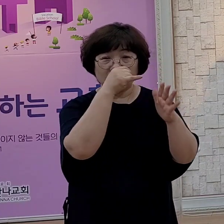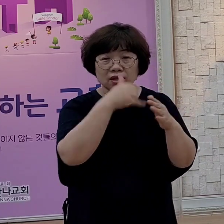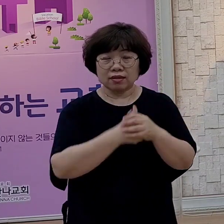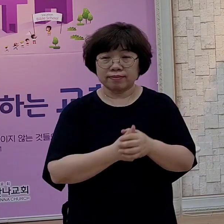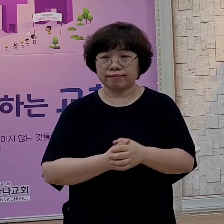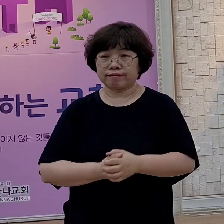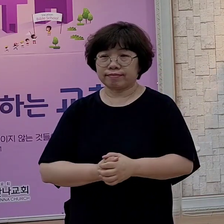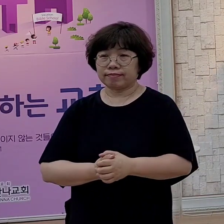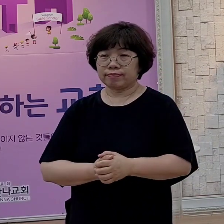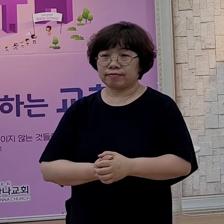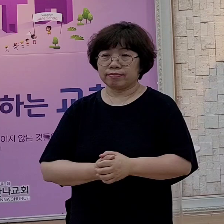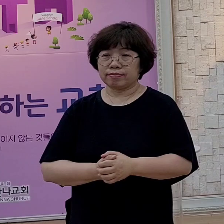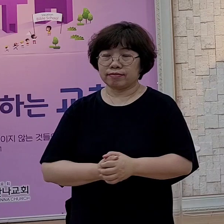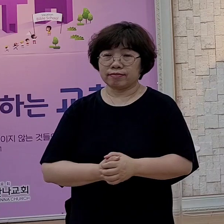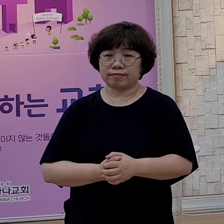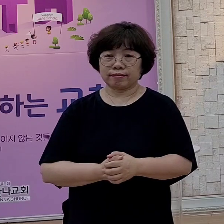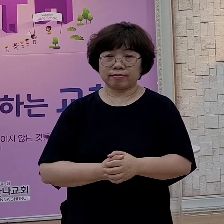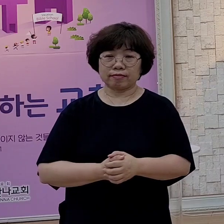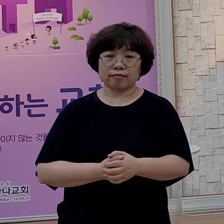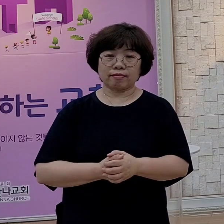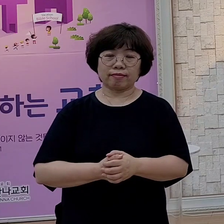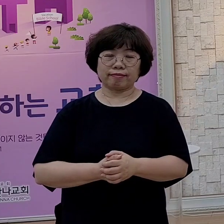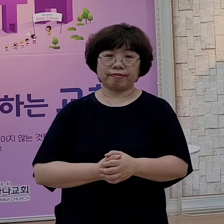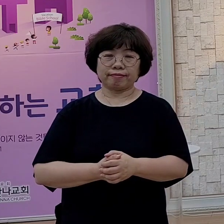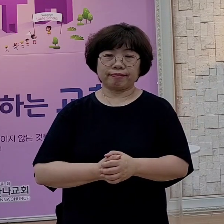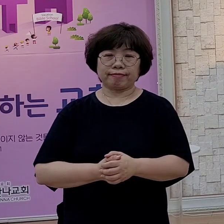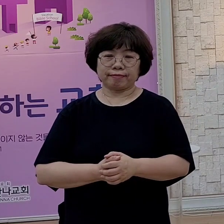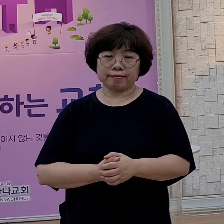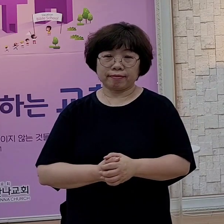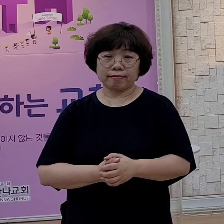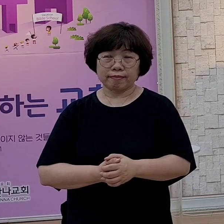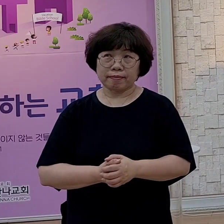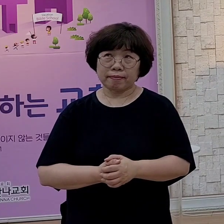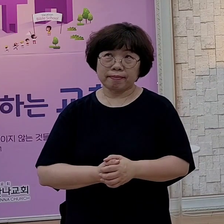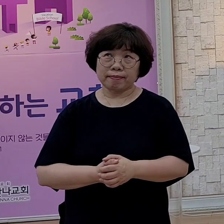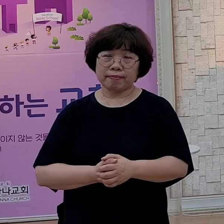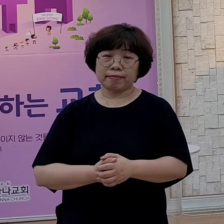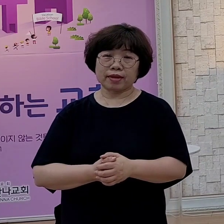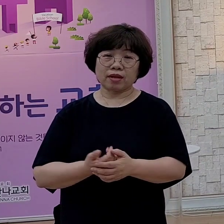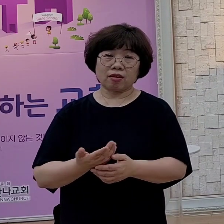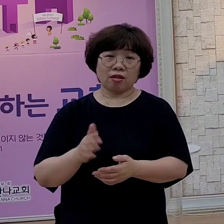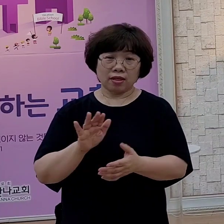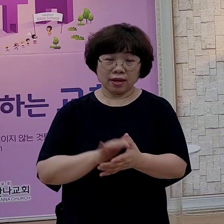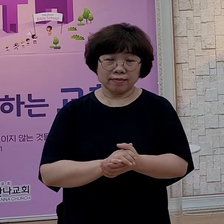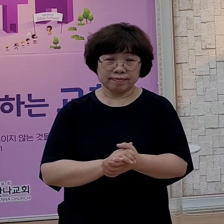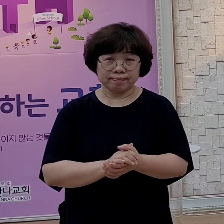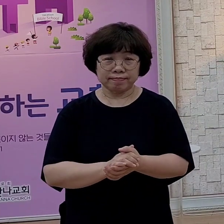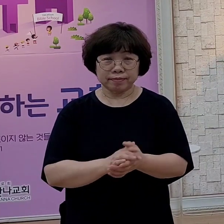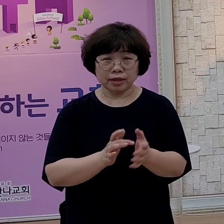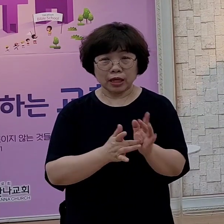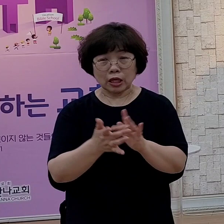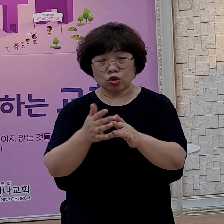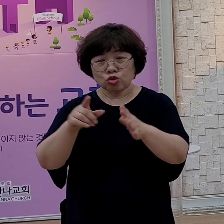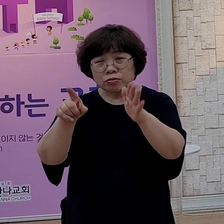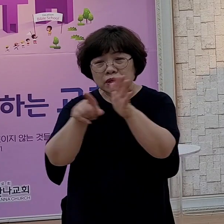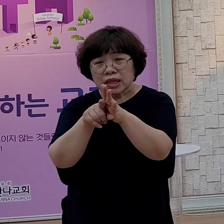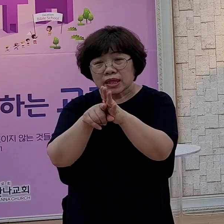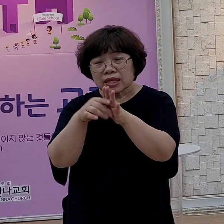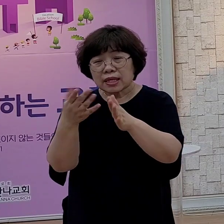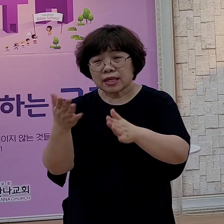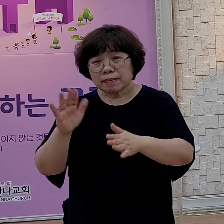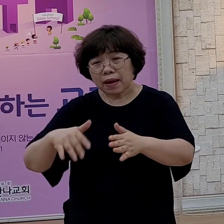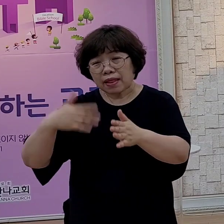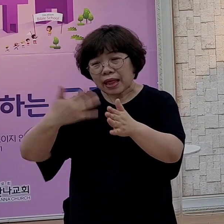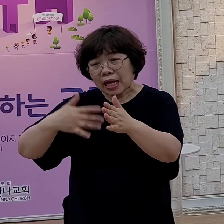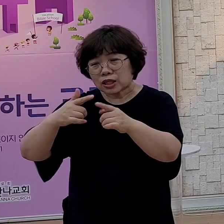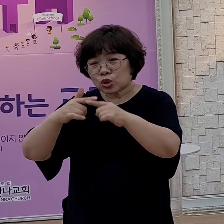여러분, 그런데 이게 세상 지식의 특징인데, 아니, 우리가 예수를 믿는데도 아직도